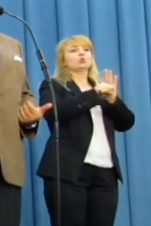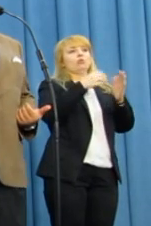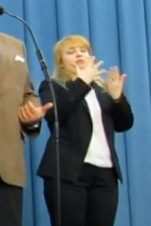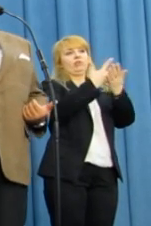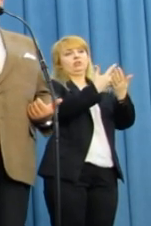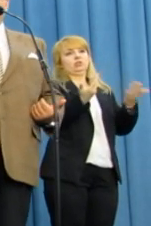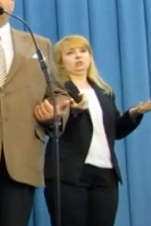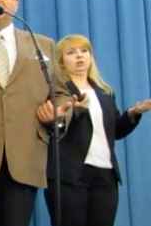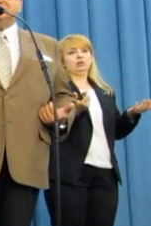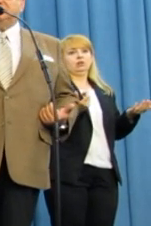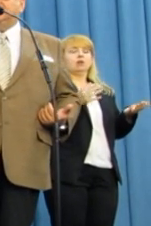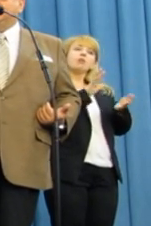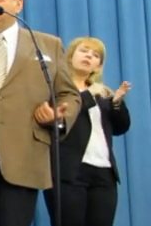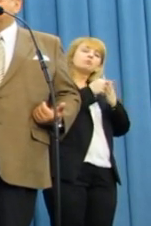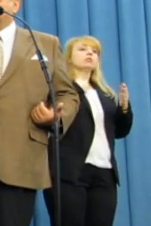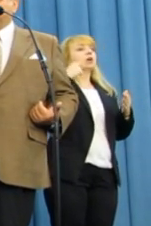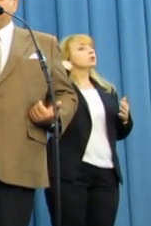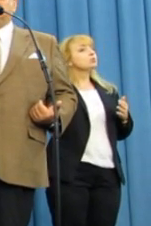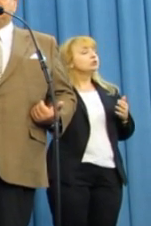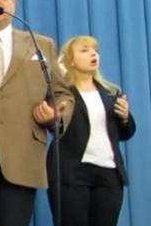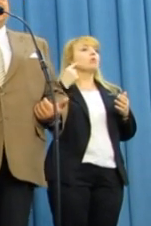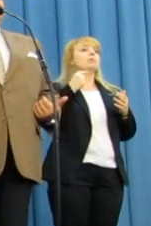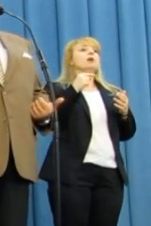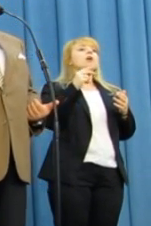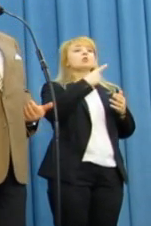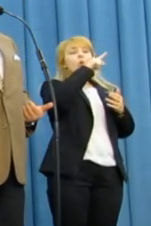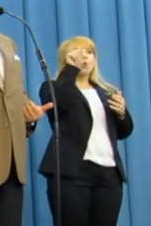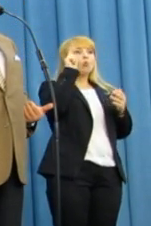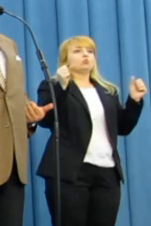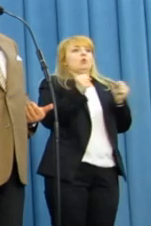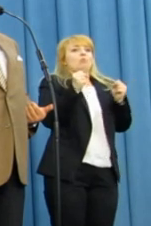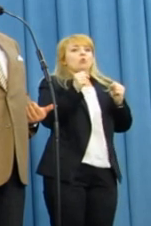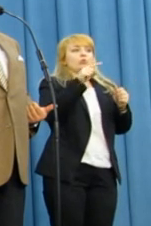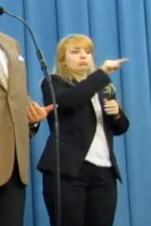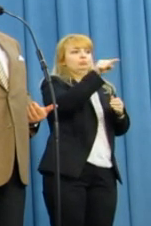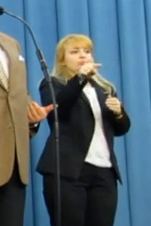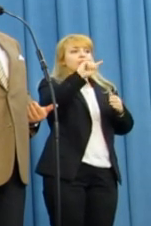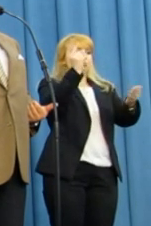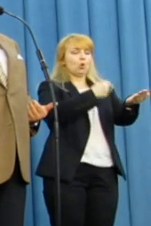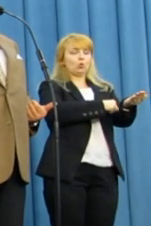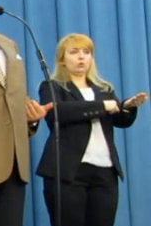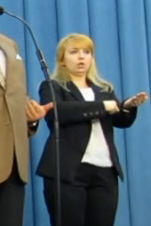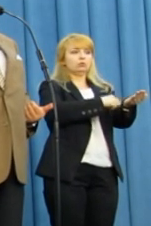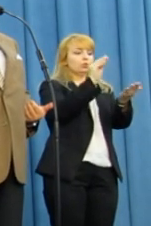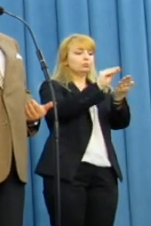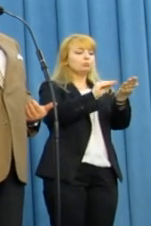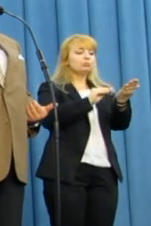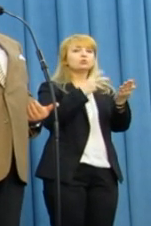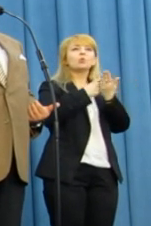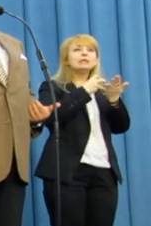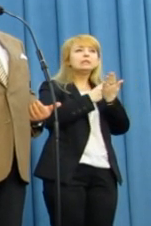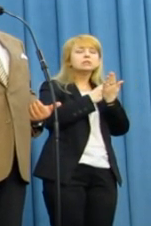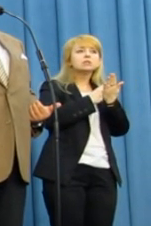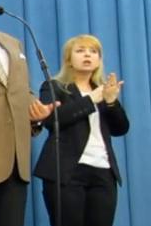do mnie docierają w tej chwili takie informacje, że ludzie boją się konkretnych prokuratorów. Piszą do mnie. Ja dostaję już w tej